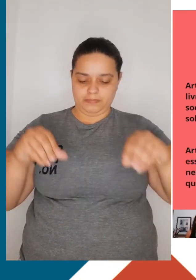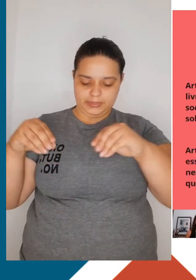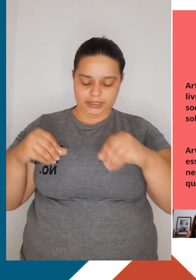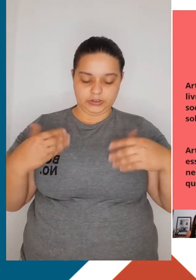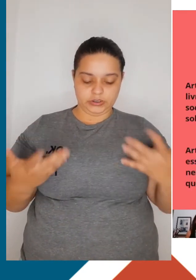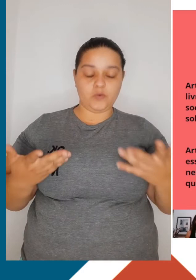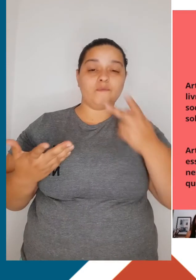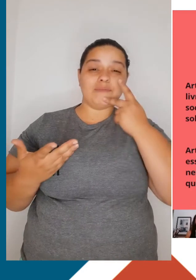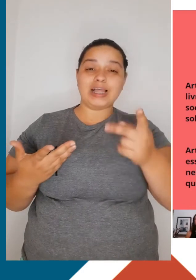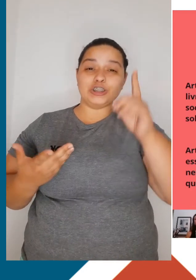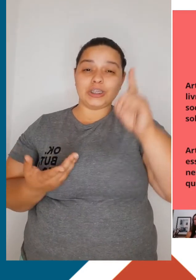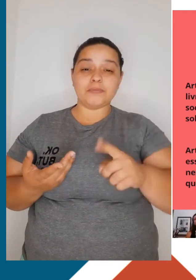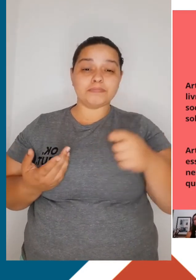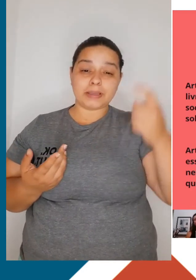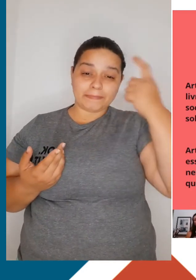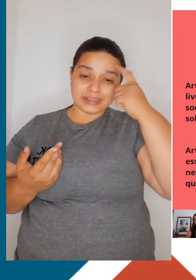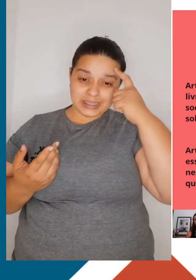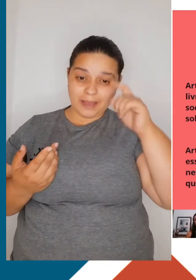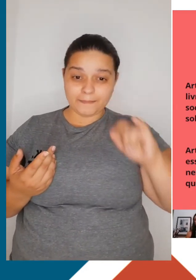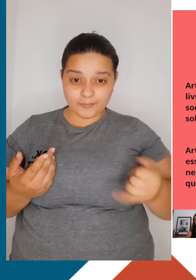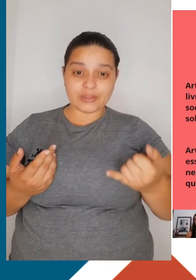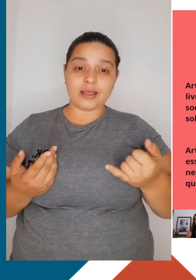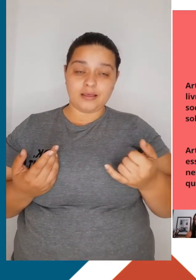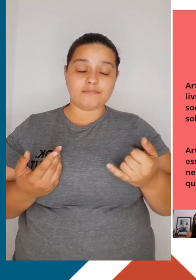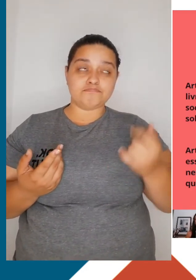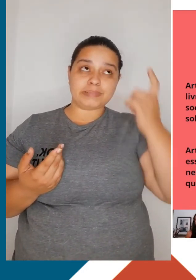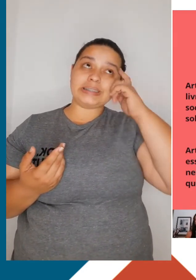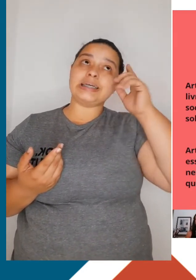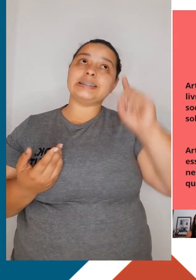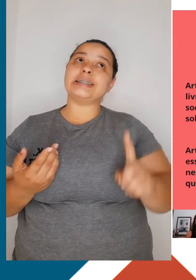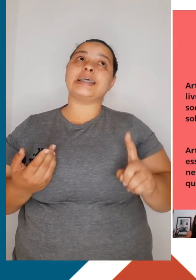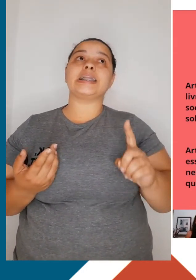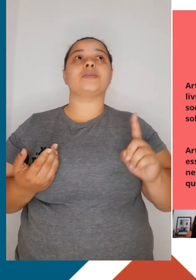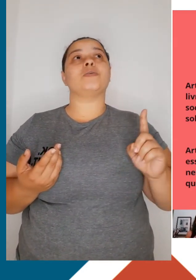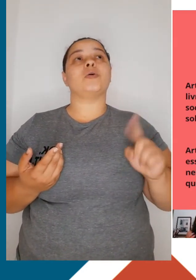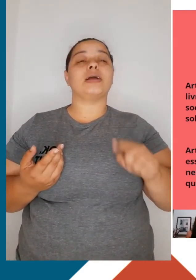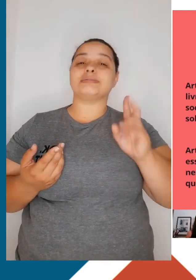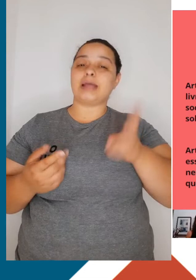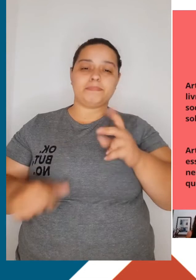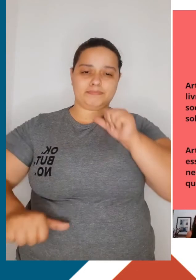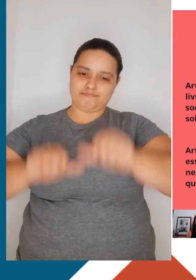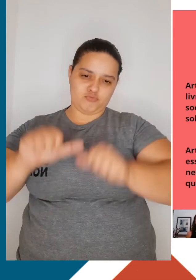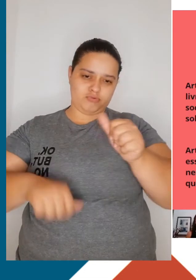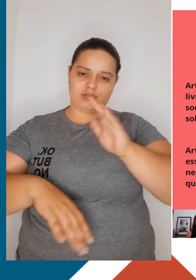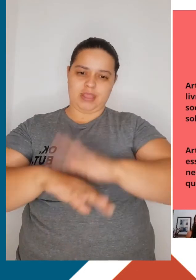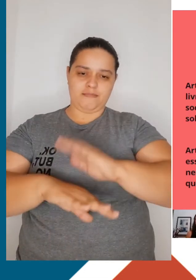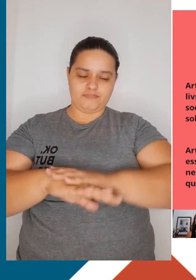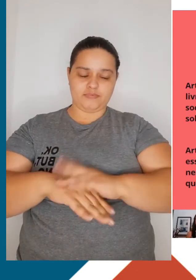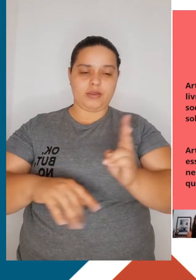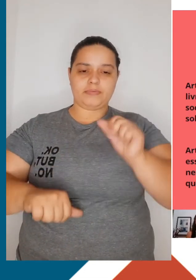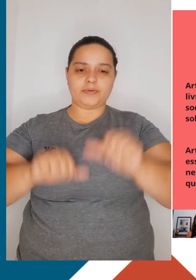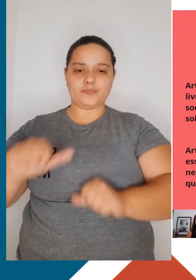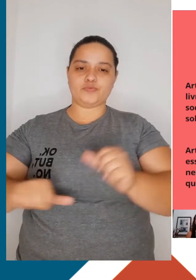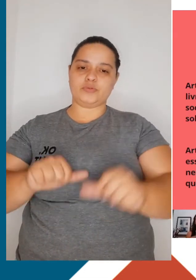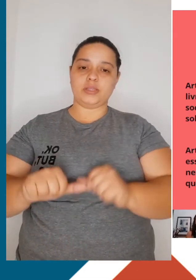quando a gente fala de direitos, a gente tem que pensar, aproveitar essa oportunidade para pensar que os direitos eles mudam ao longo do tempo, né? O que a gente